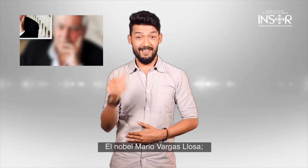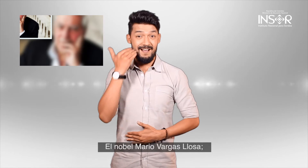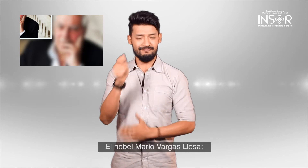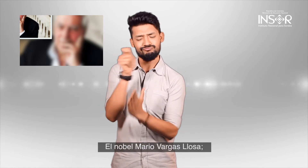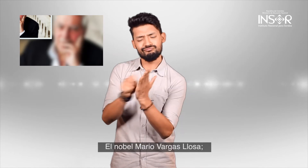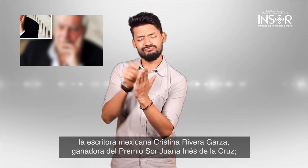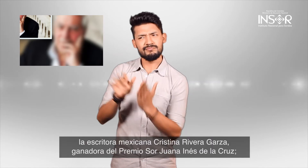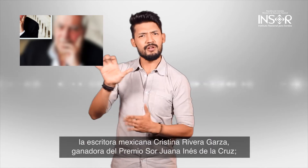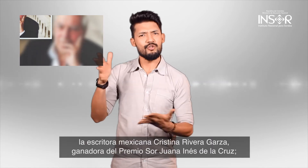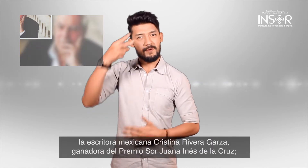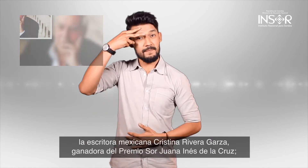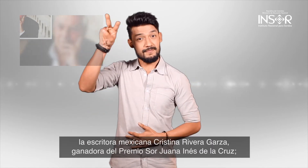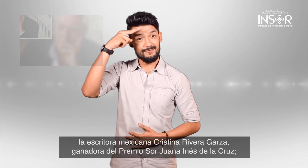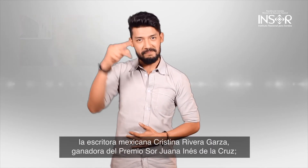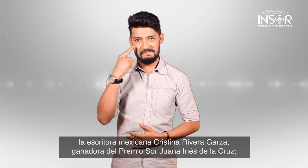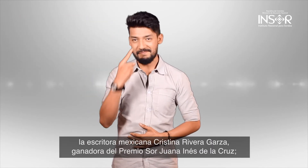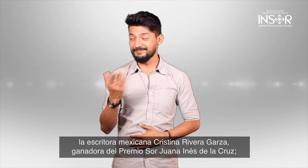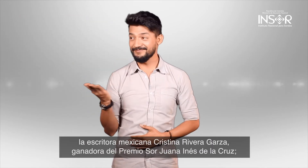La escritora mexicana Cristina Rivera Garza